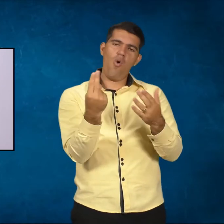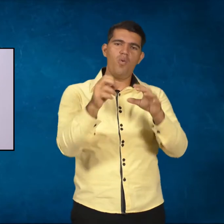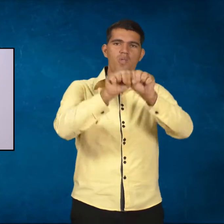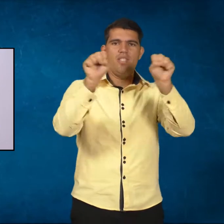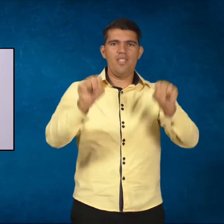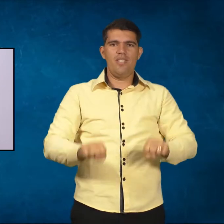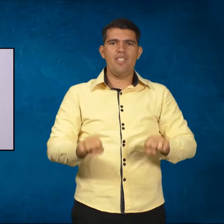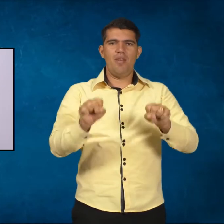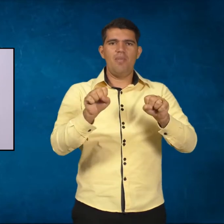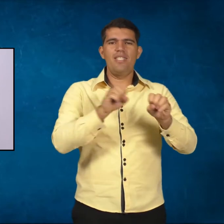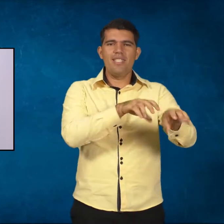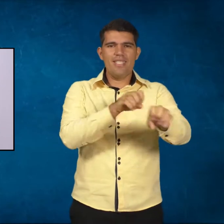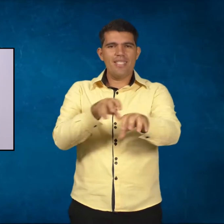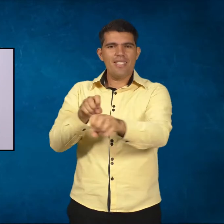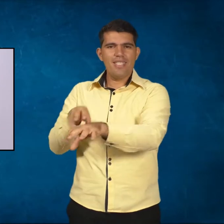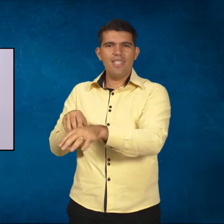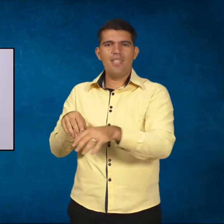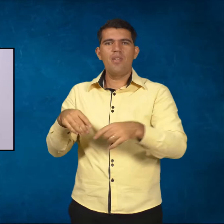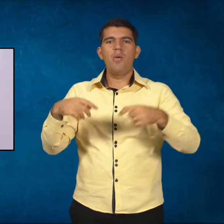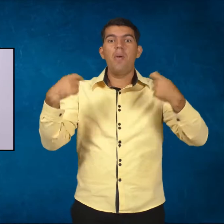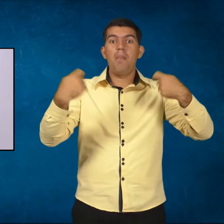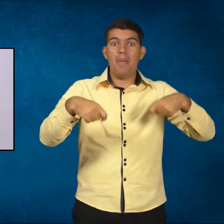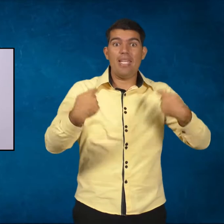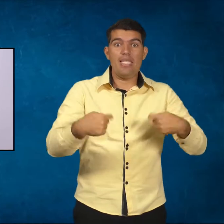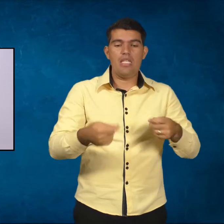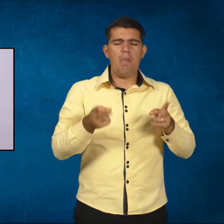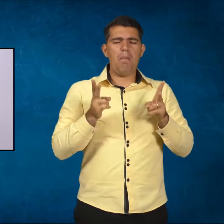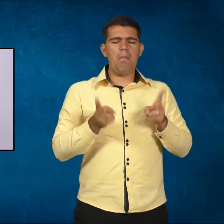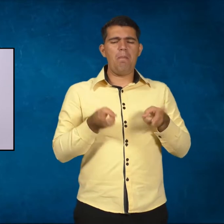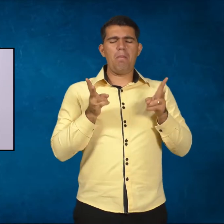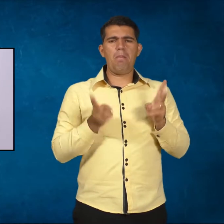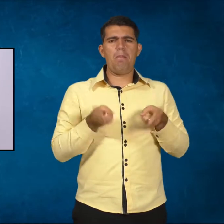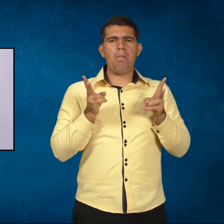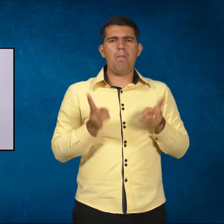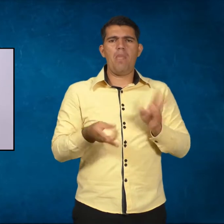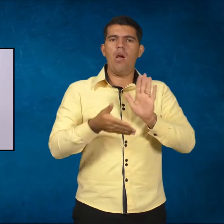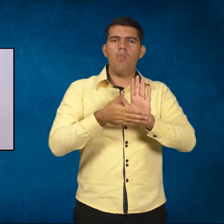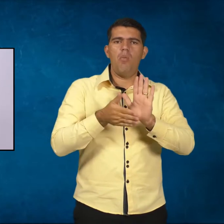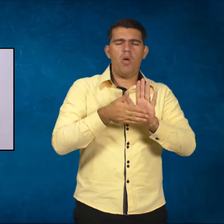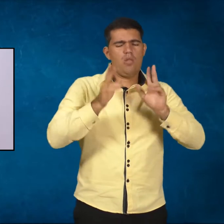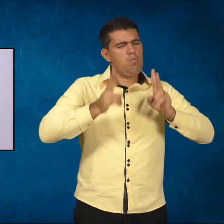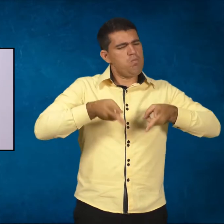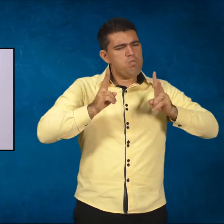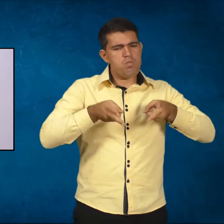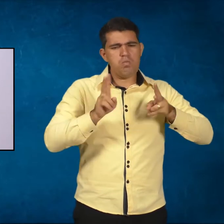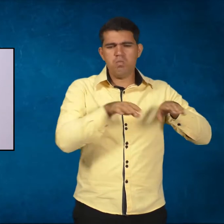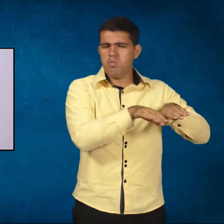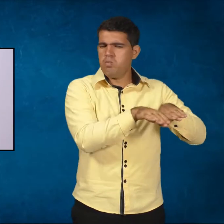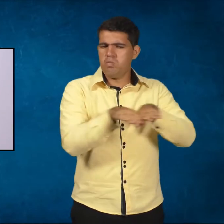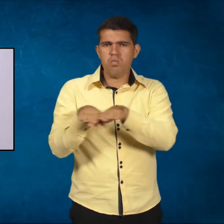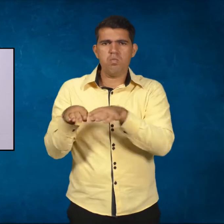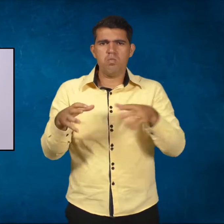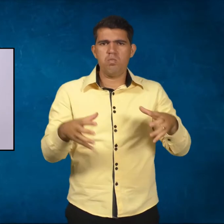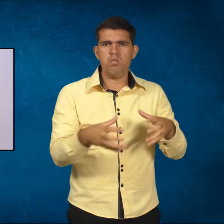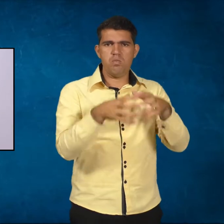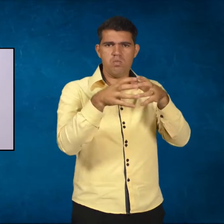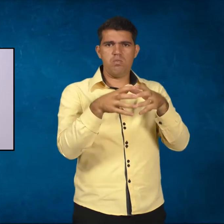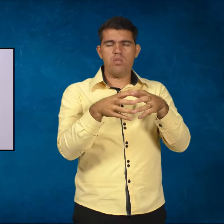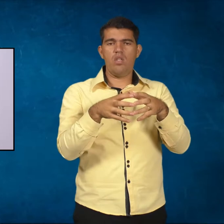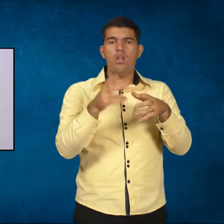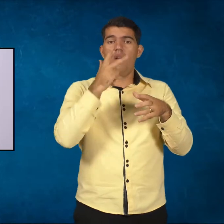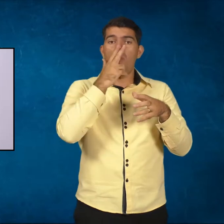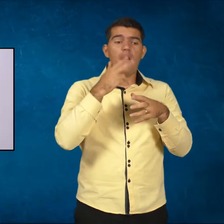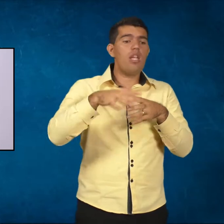se você trabalhar com a universidade uniformidade de propostas né então é mais